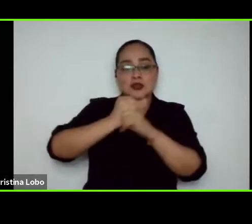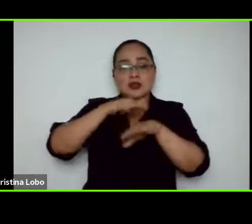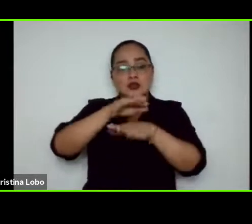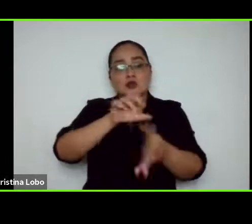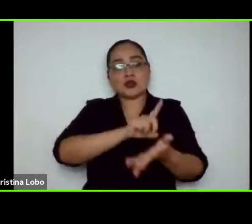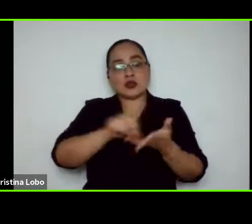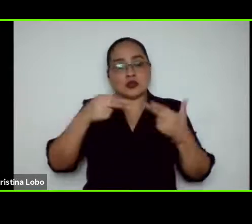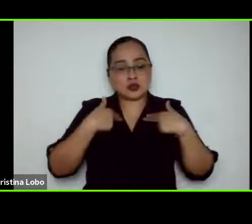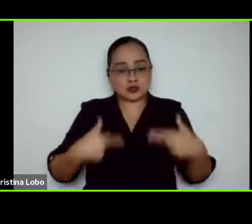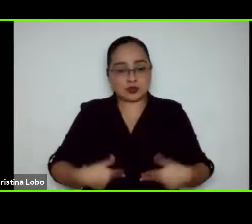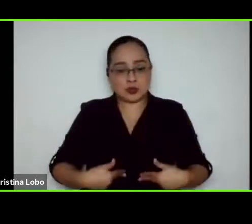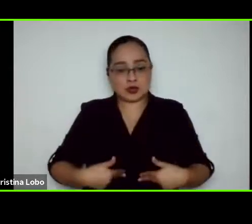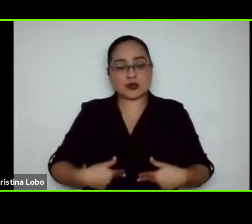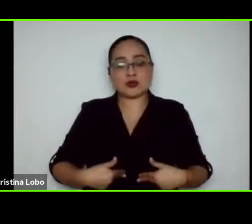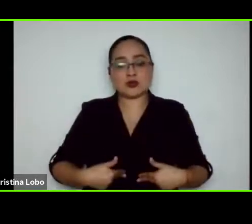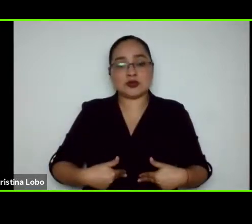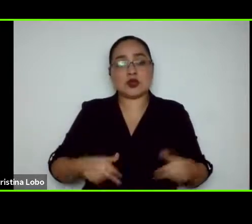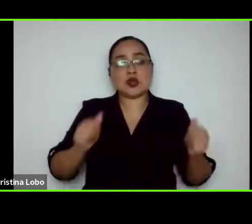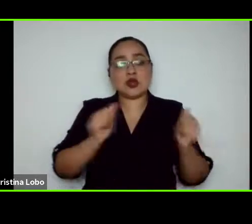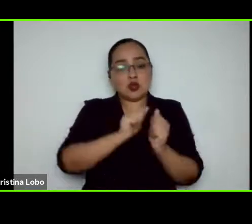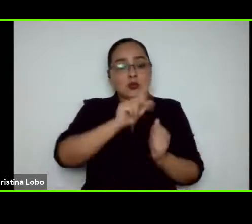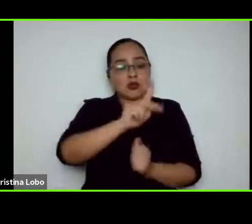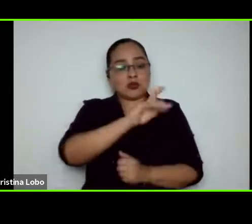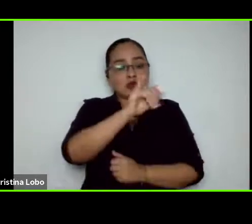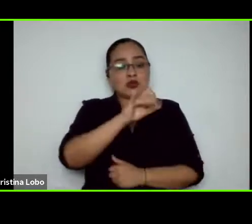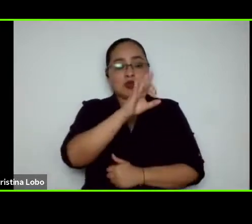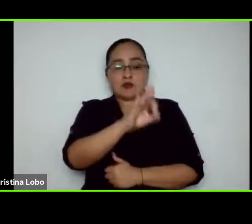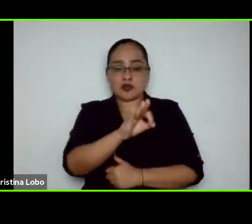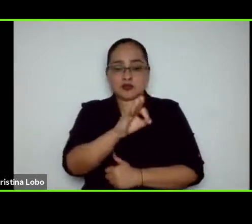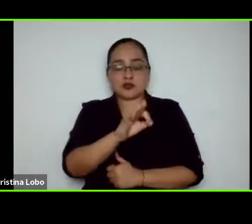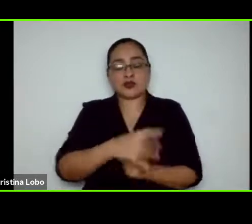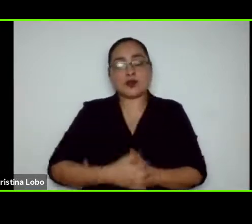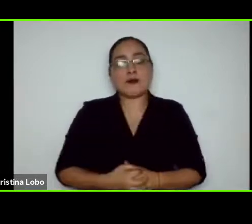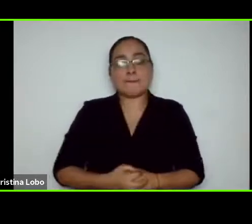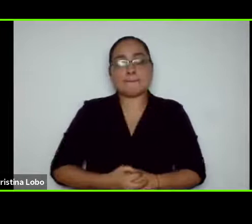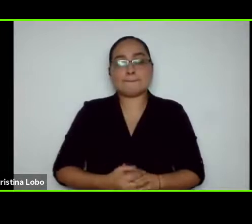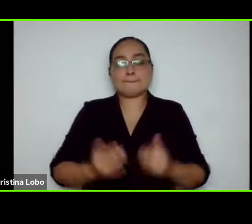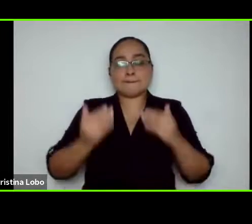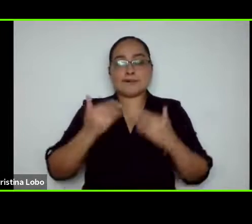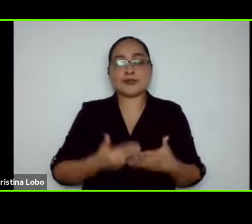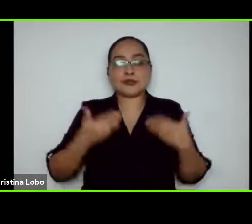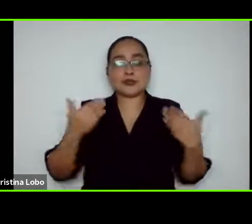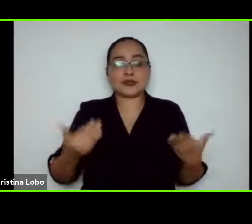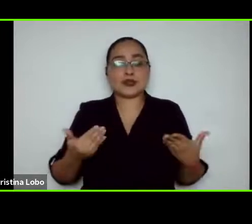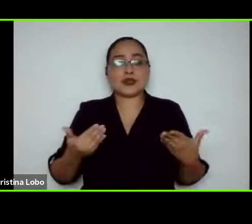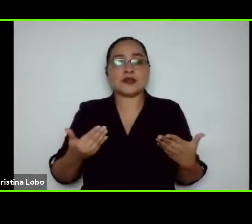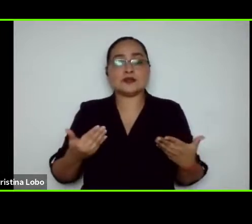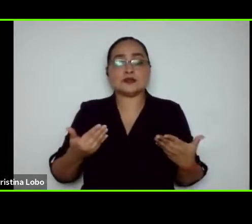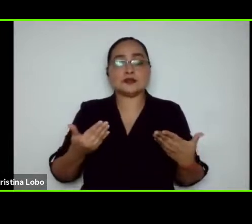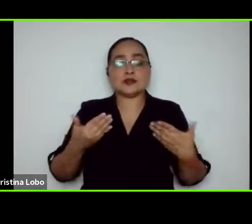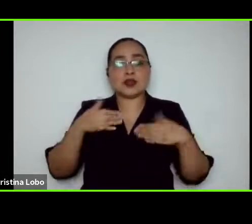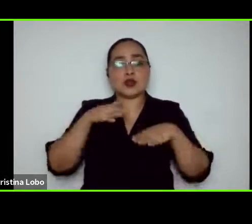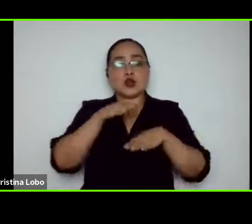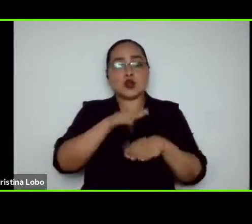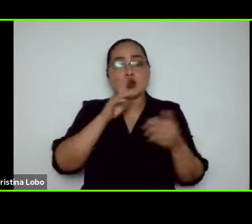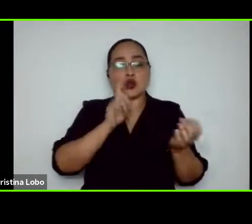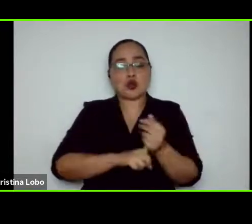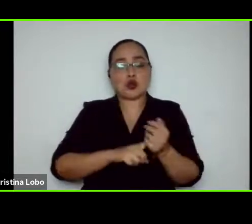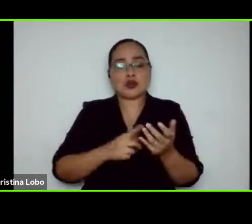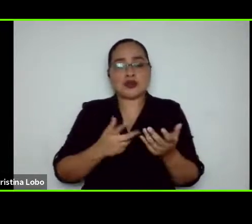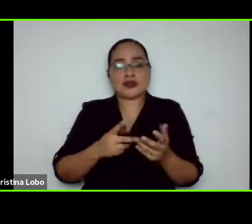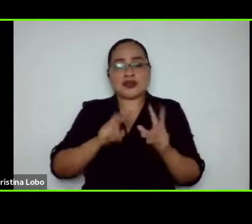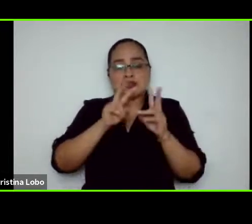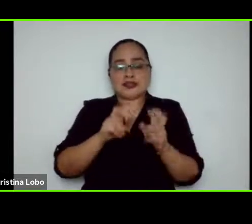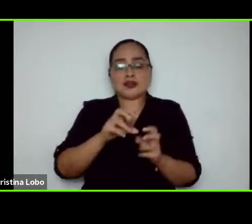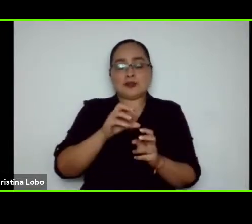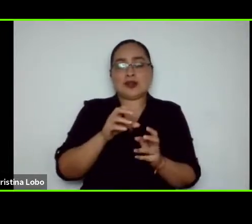humanos a través del Poder Judicial. Esto, por ejemplo, en la doctrina sobre las olas, como se conocen las